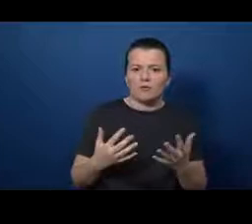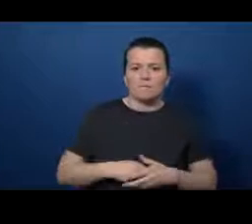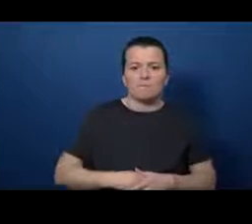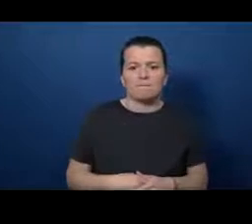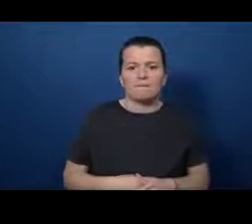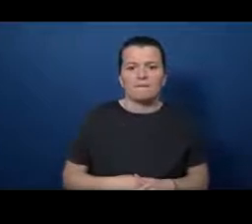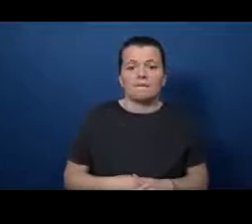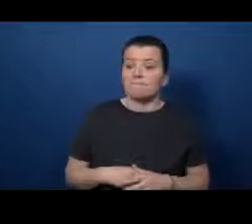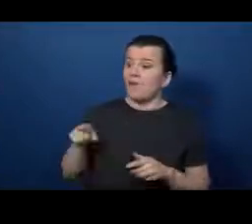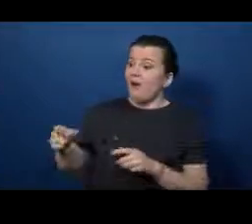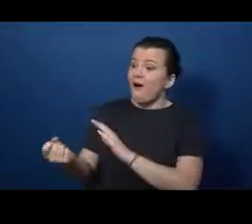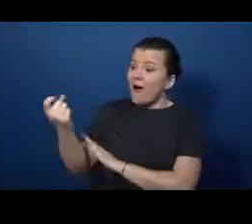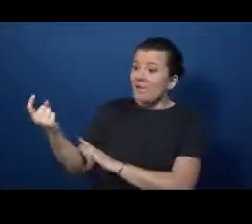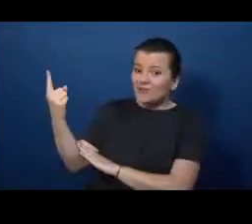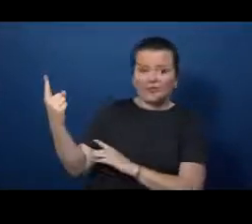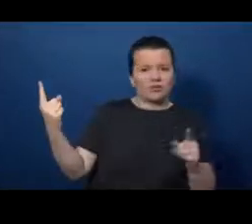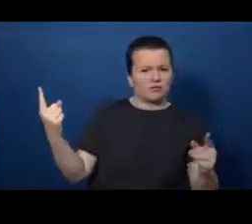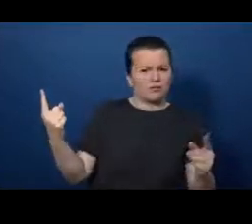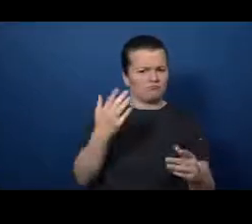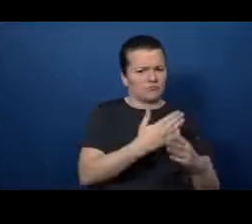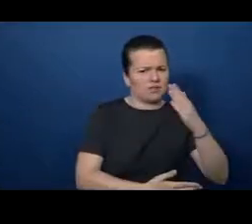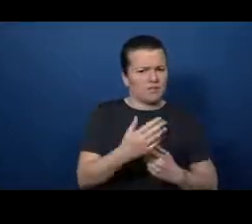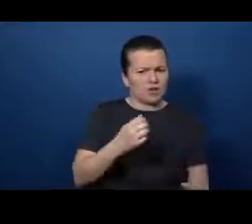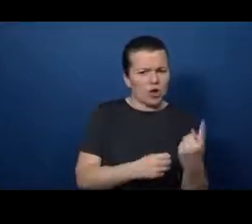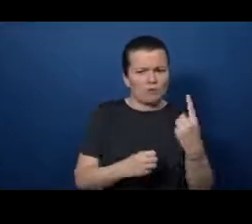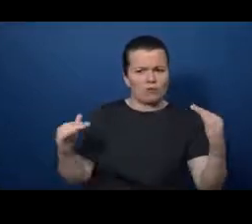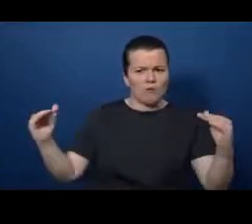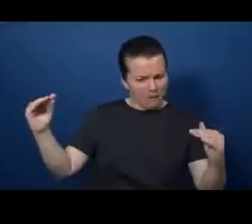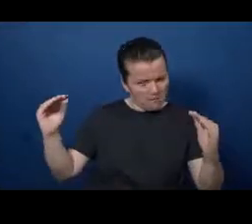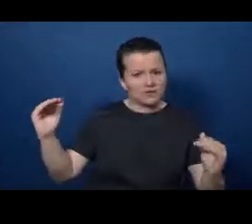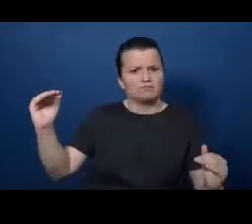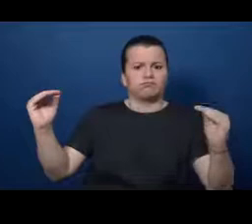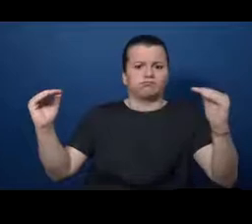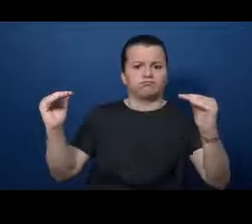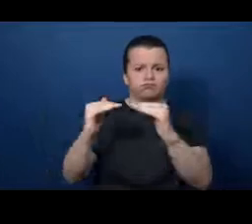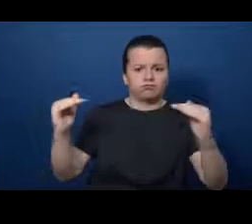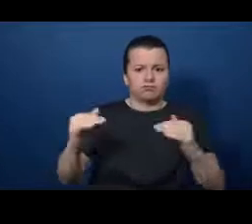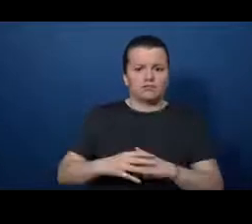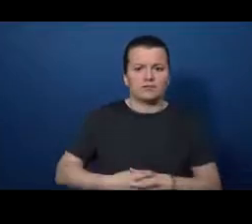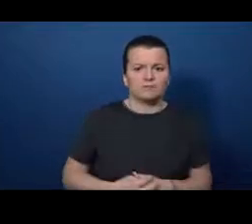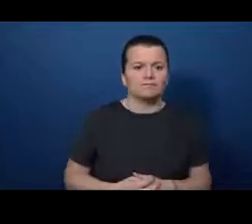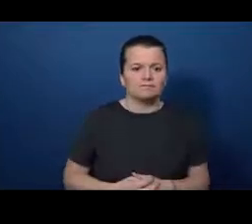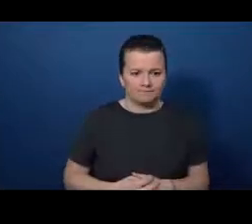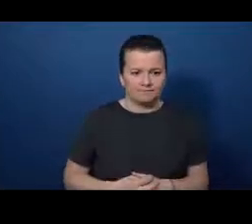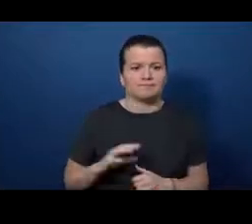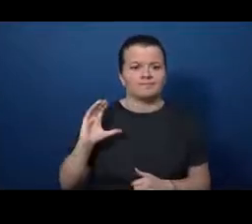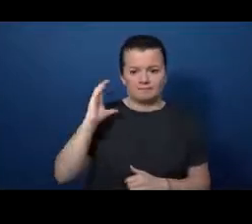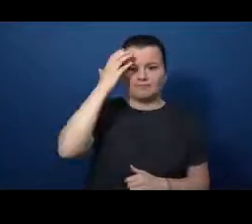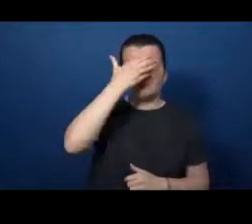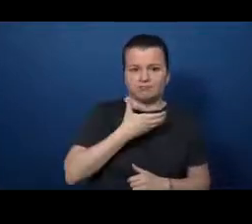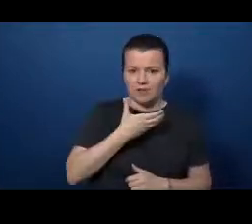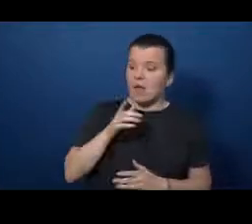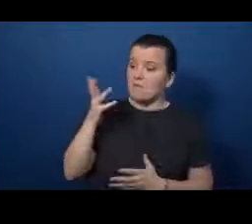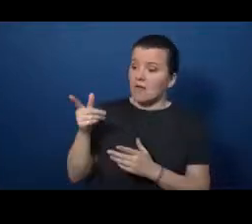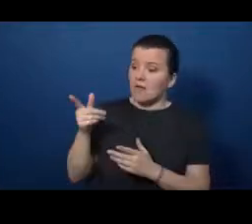让这种非残障的青年和他们的父母去更好的体会一下我们残障青年生活中的种种，以减